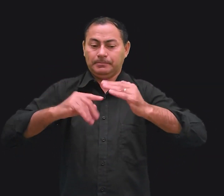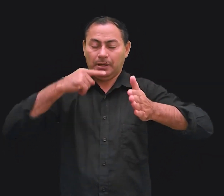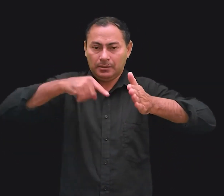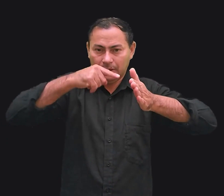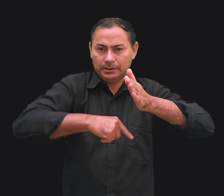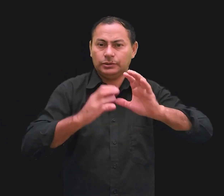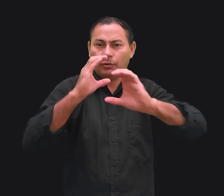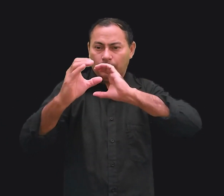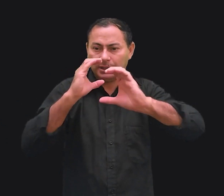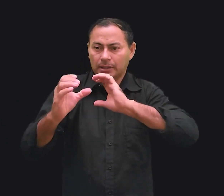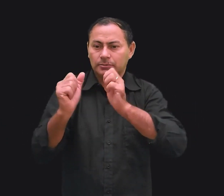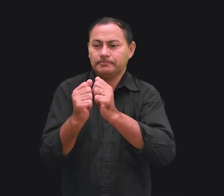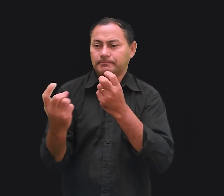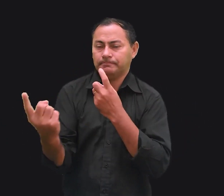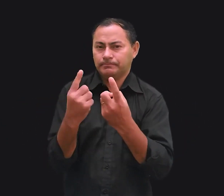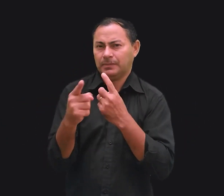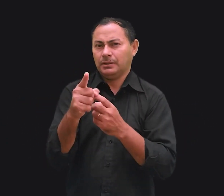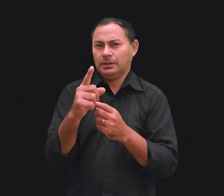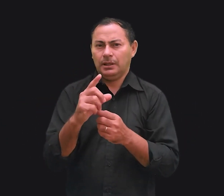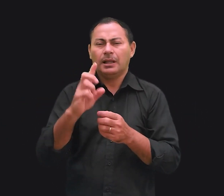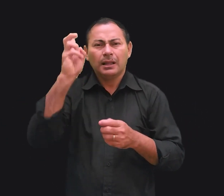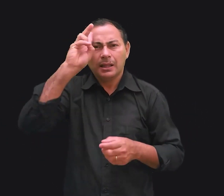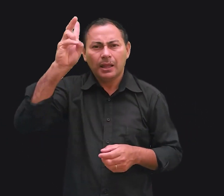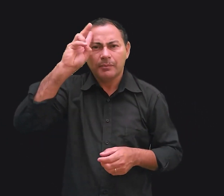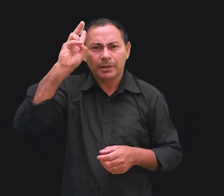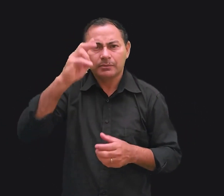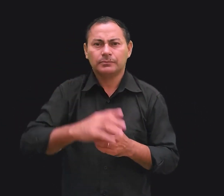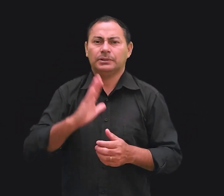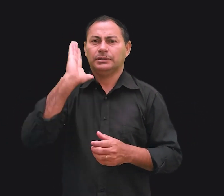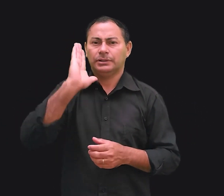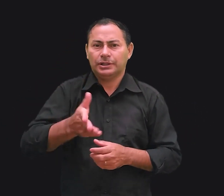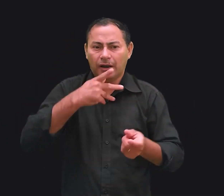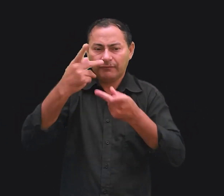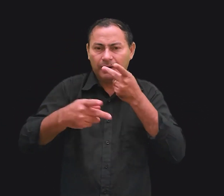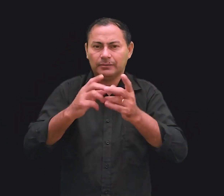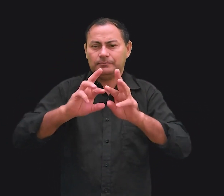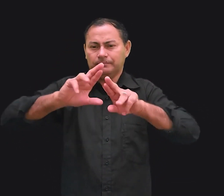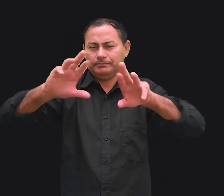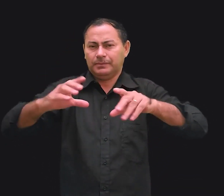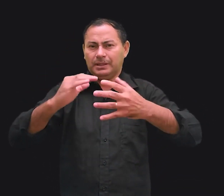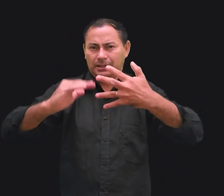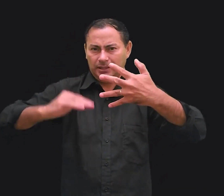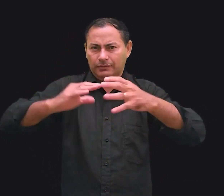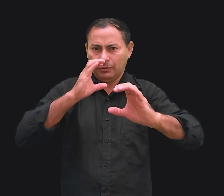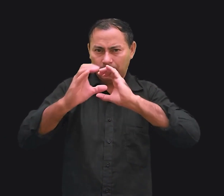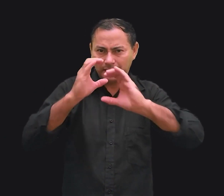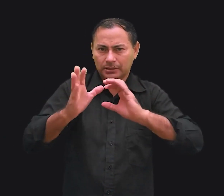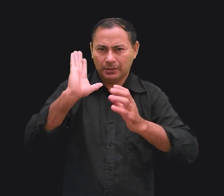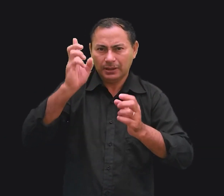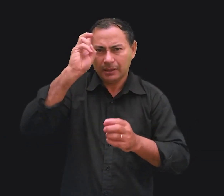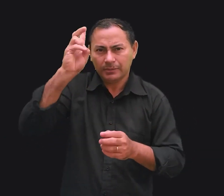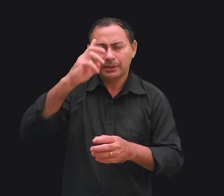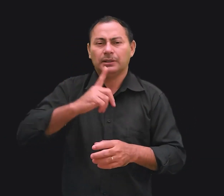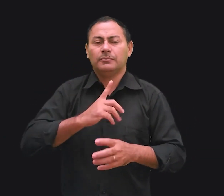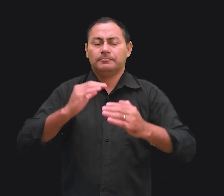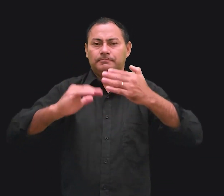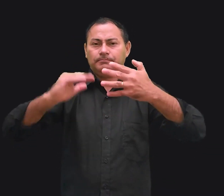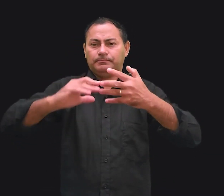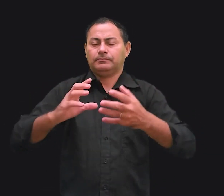nível profundo de comunicação com ele. Você está lembrado que já falamos sobre os diferentes níveis de comunicação? Temos o